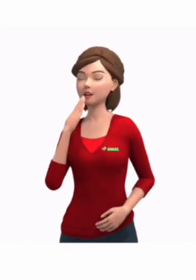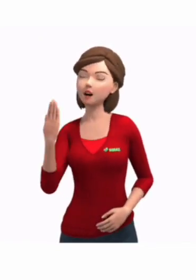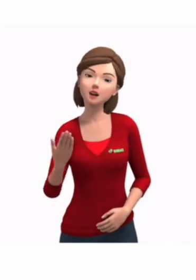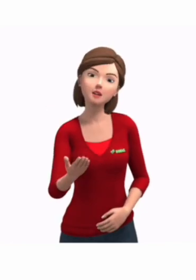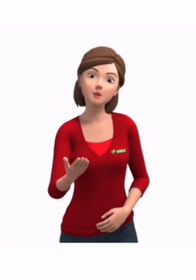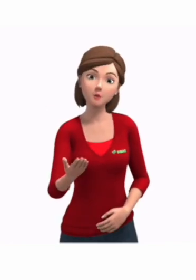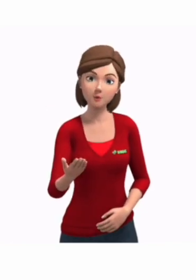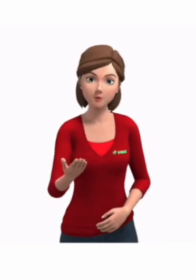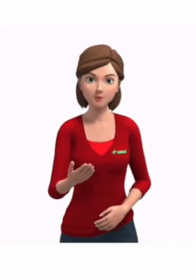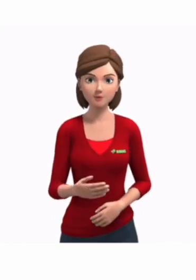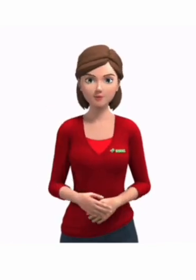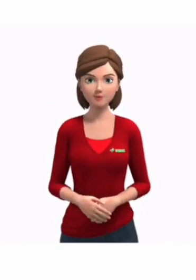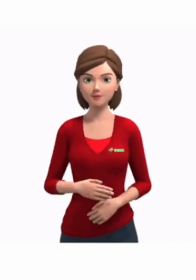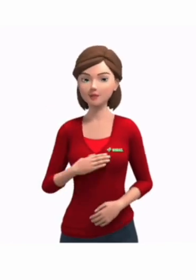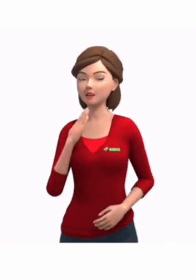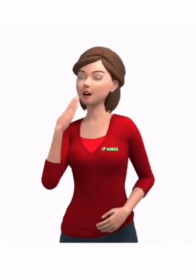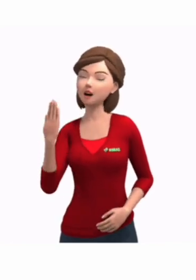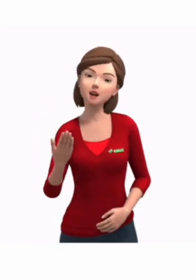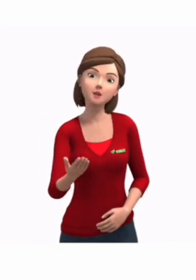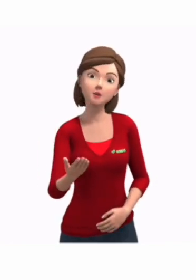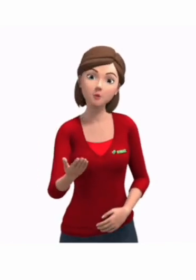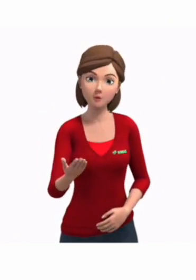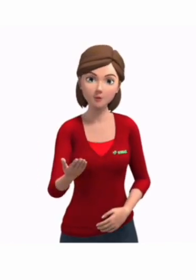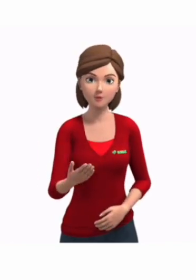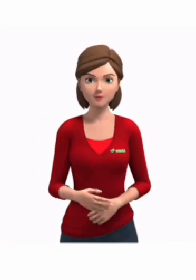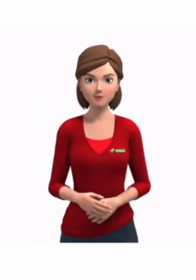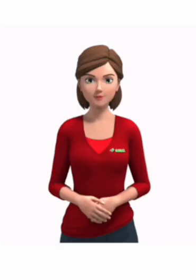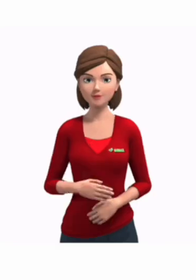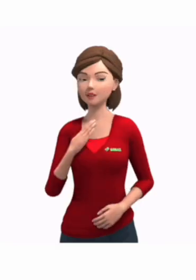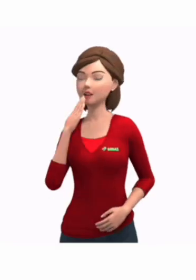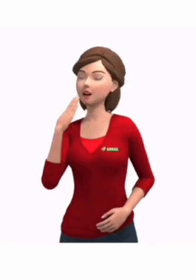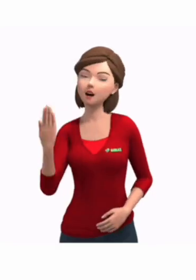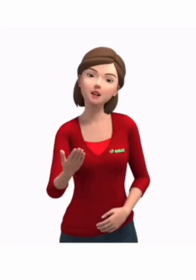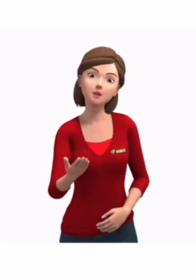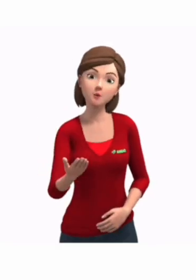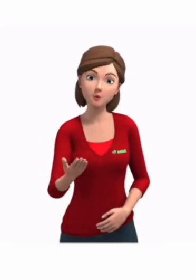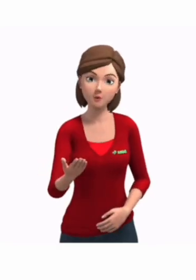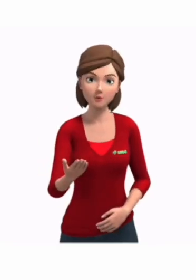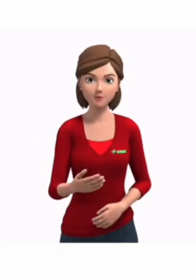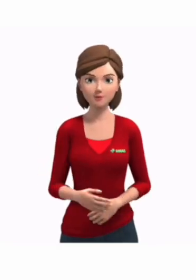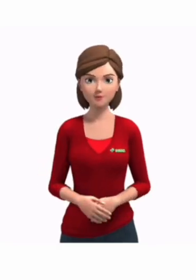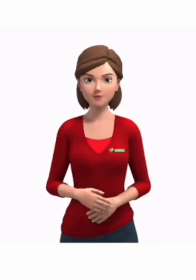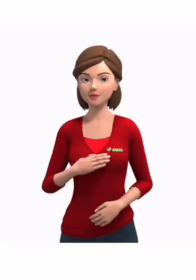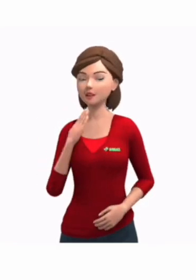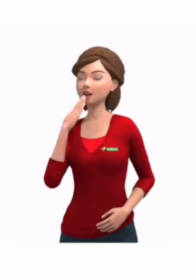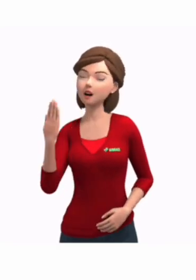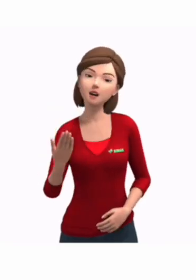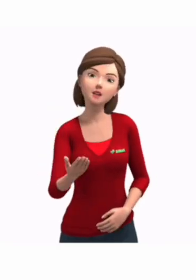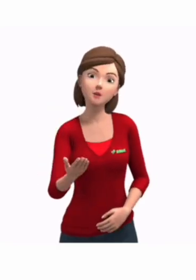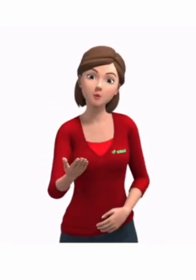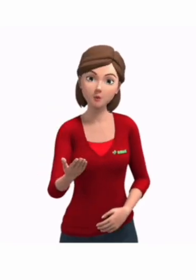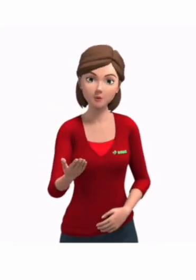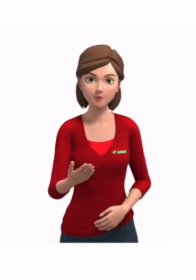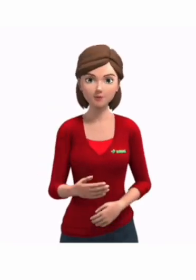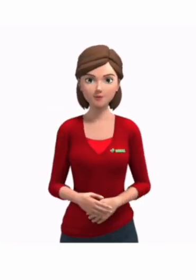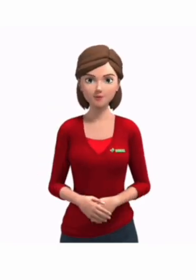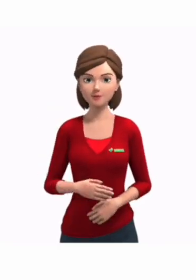travailler. Alors, c'est au contraire, si on nous donne les moyens de faire notre travail correctement, de nous former,